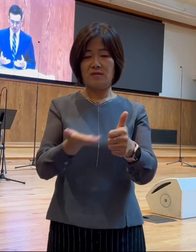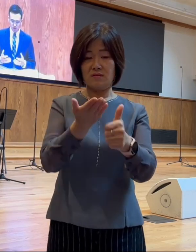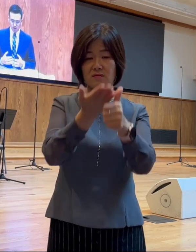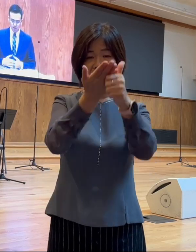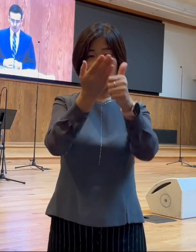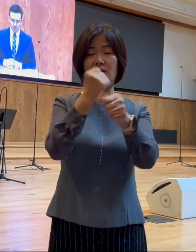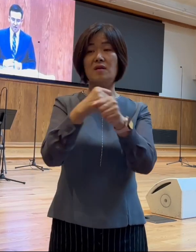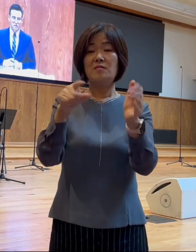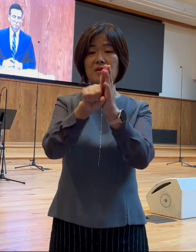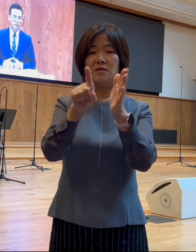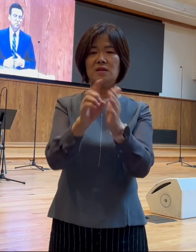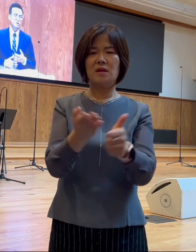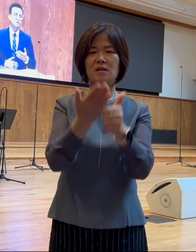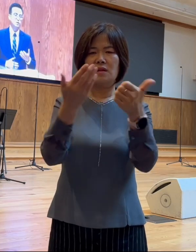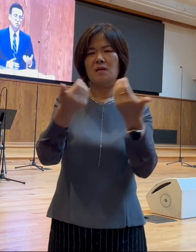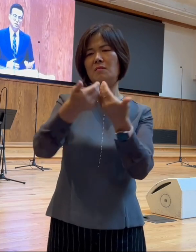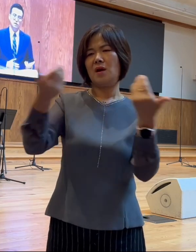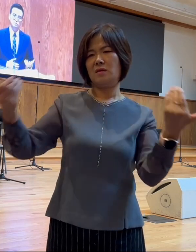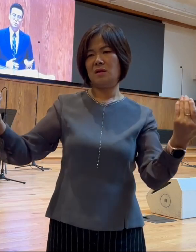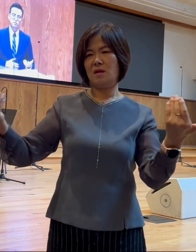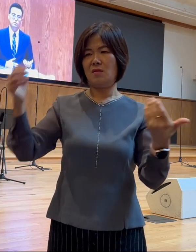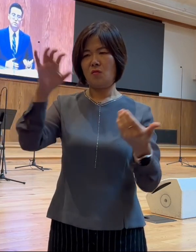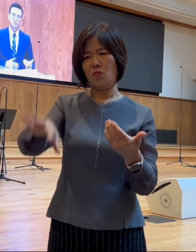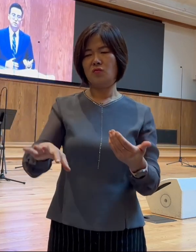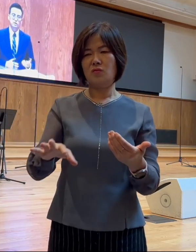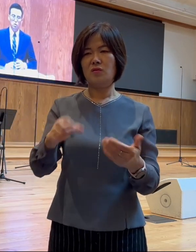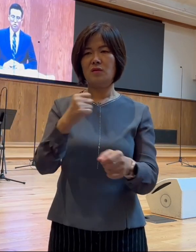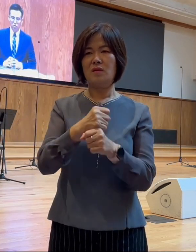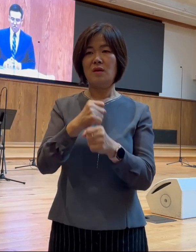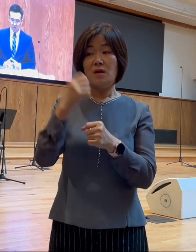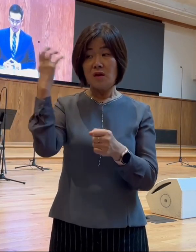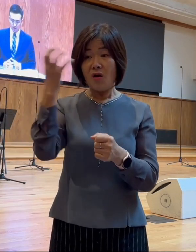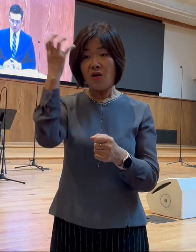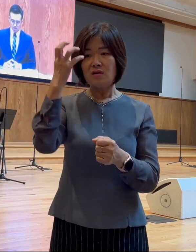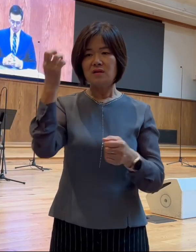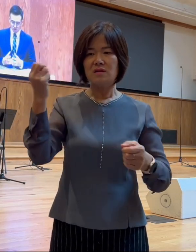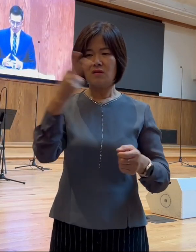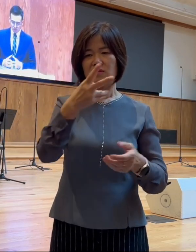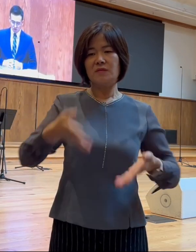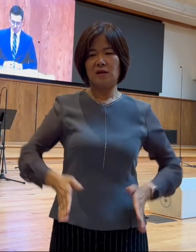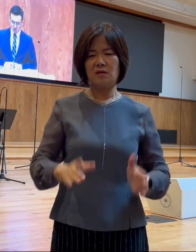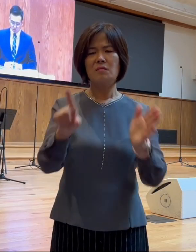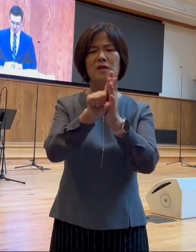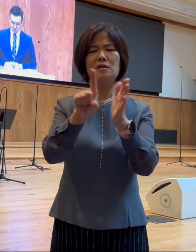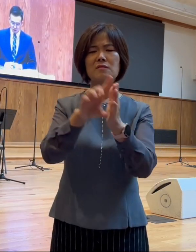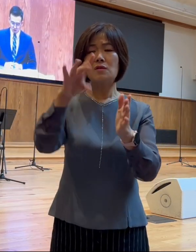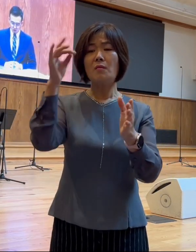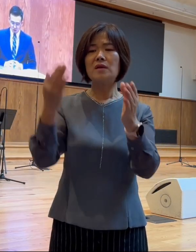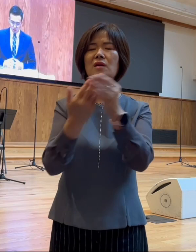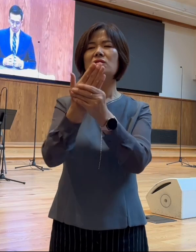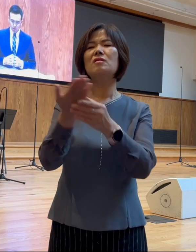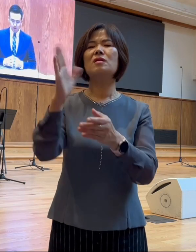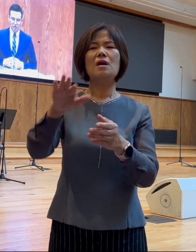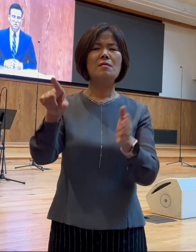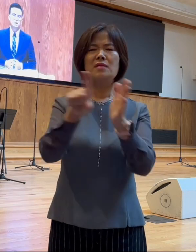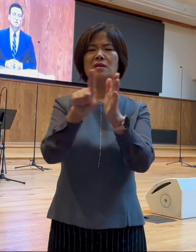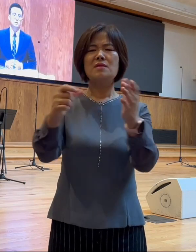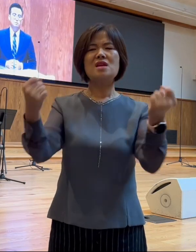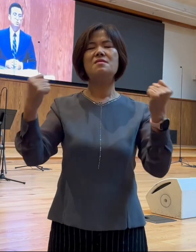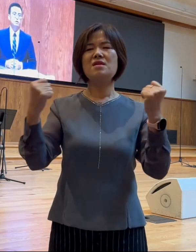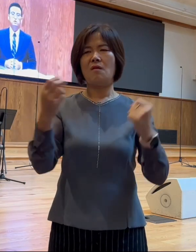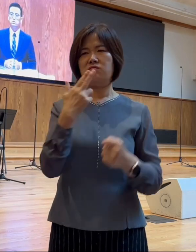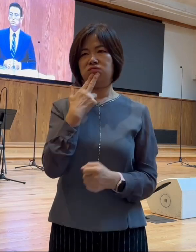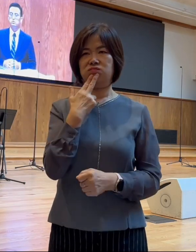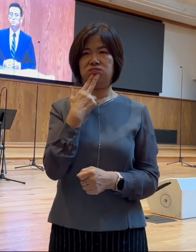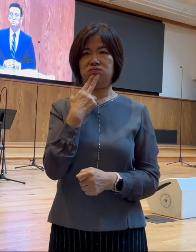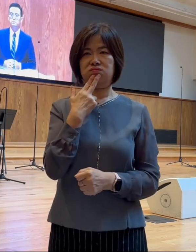잘 자라는데, 그 반대되는 선택을 하면 그 영은 거듭났으나, 믿음이 생겼으나 그 믿음이 힘을 발휘하지